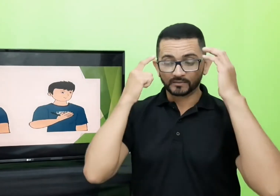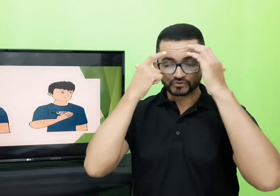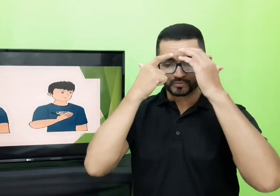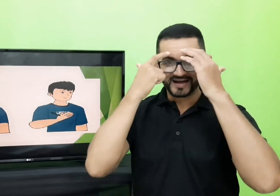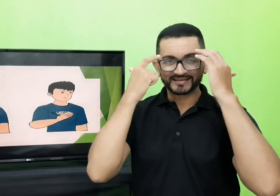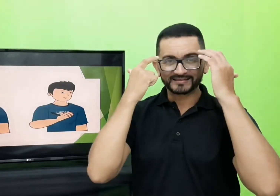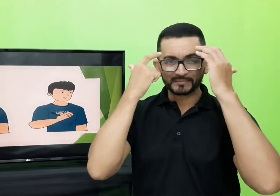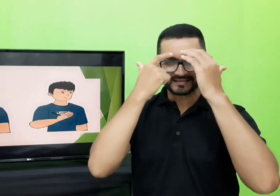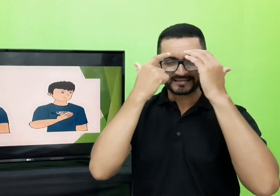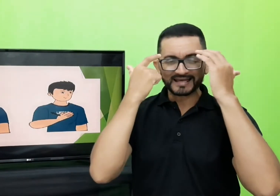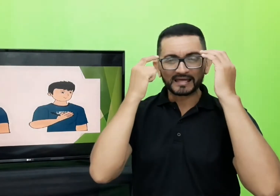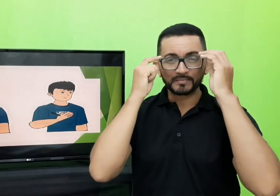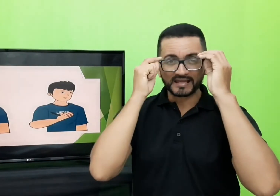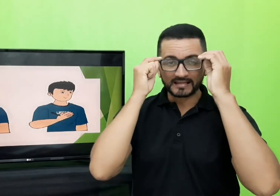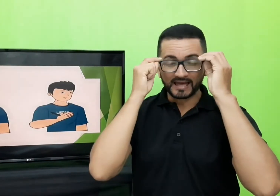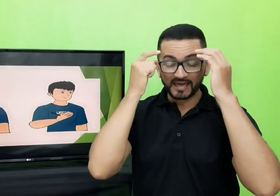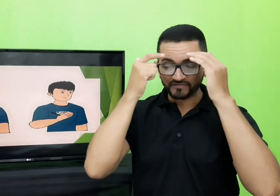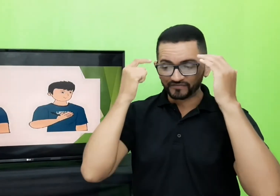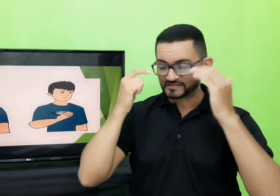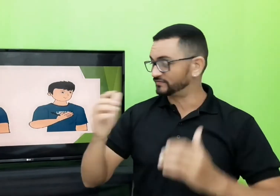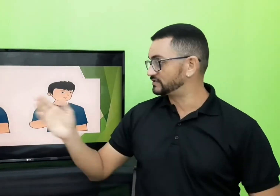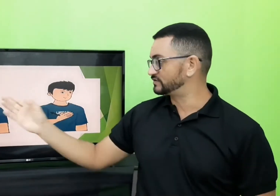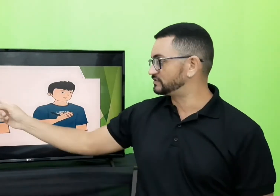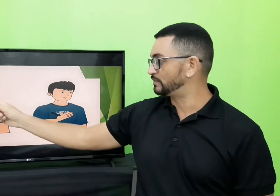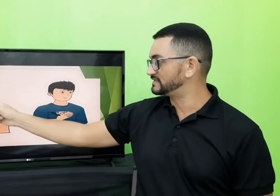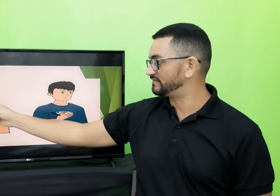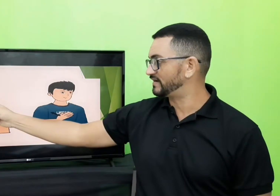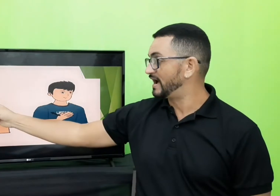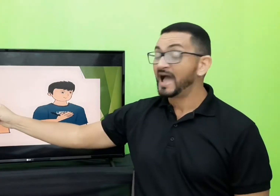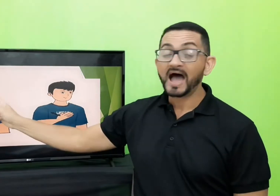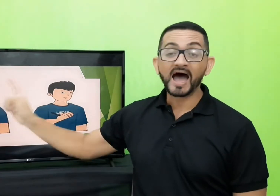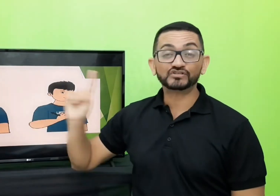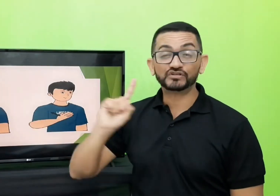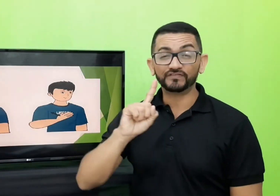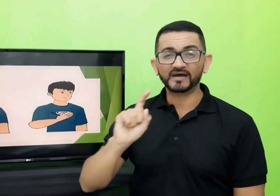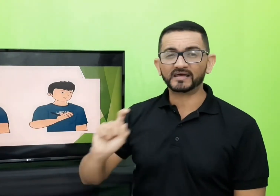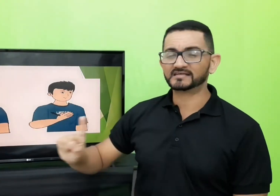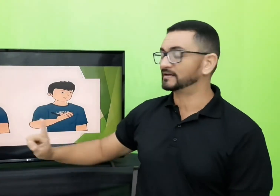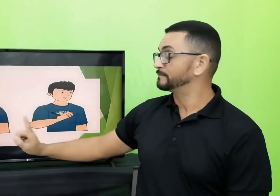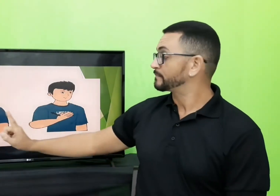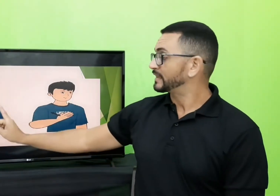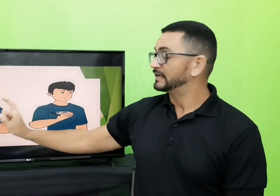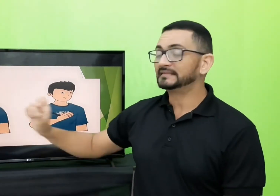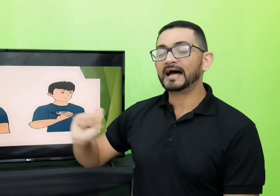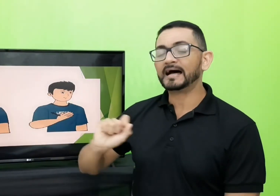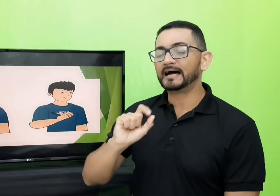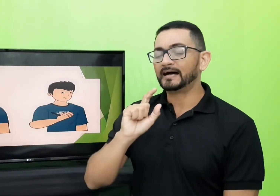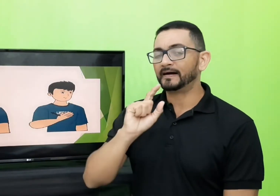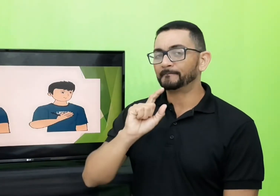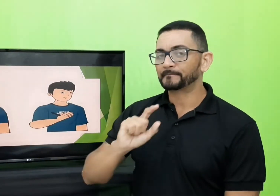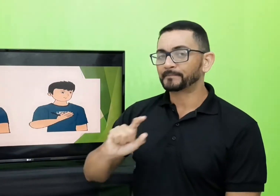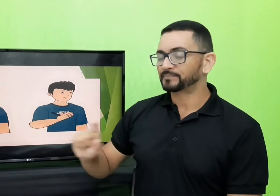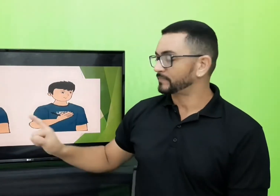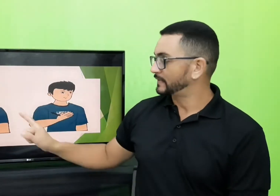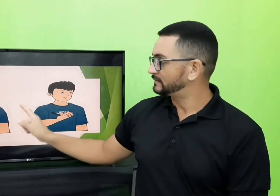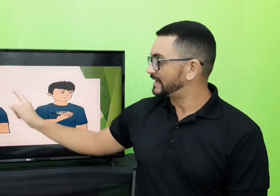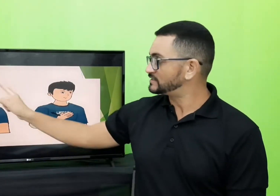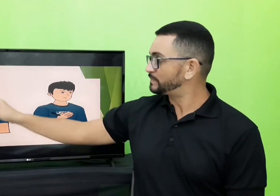damos uma determinada ênfase. Se você observar a diferença da